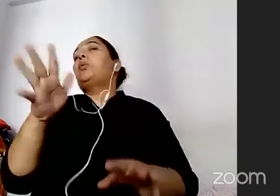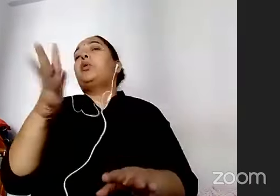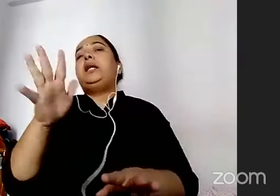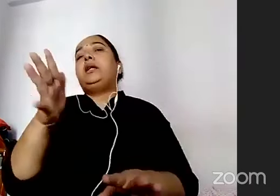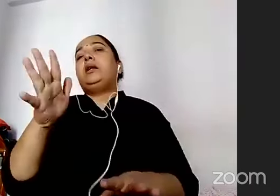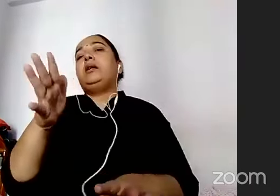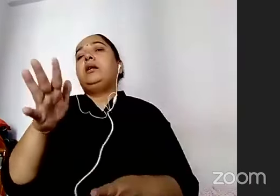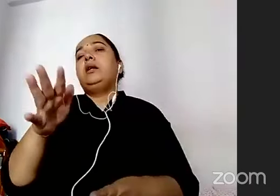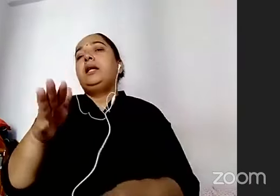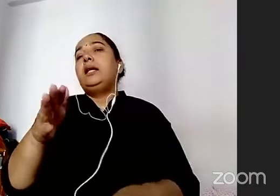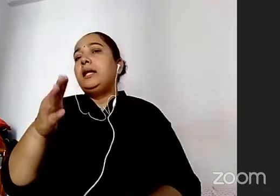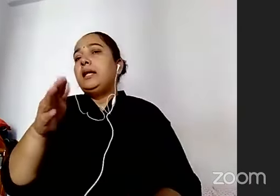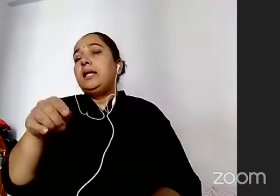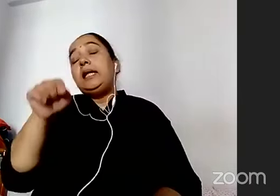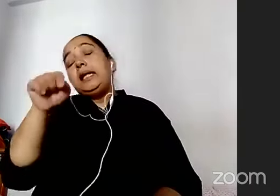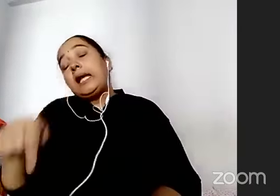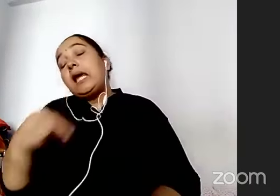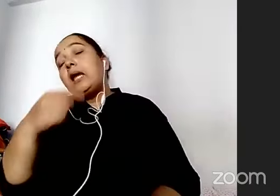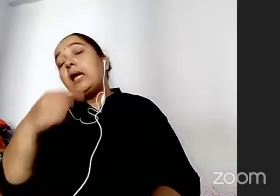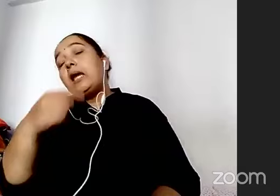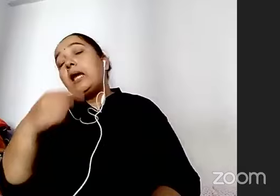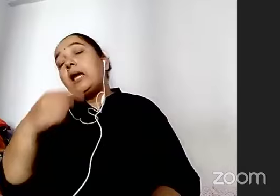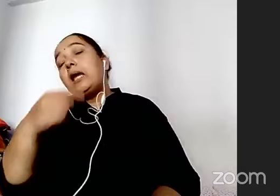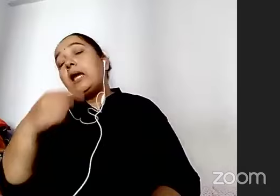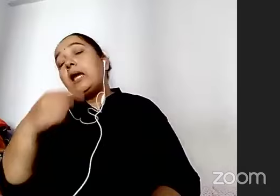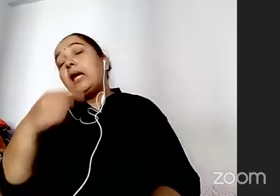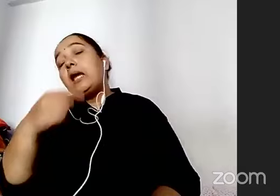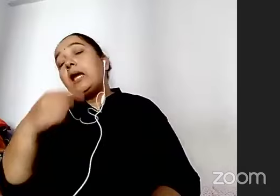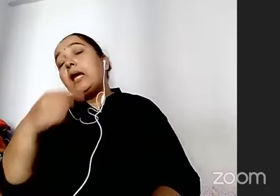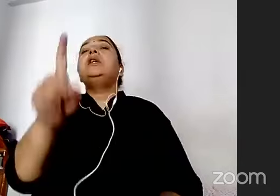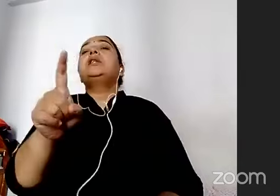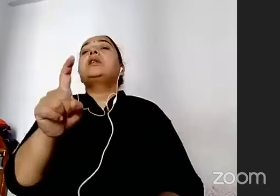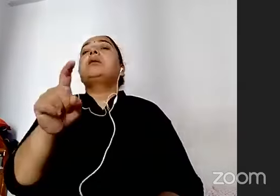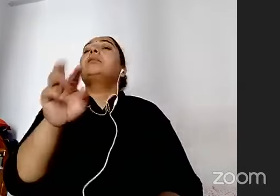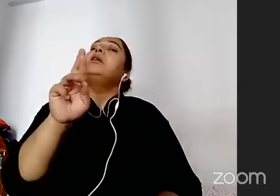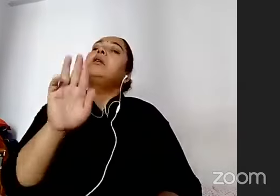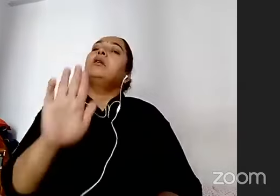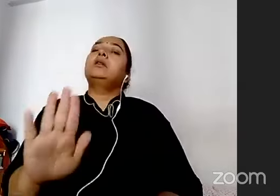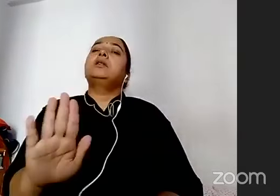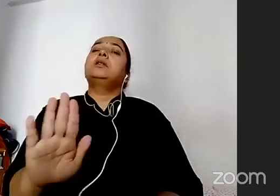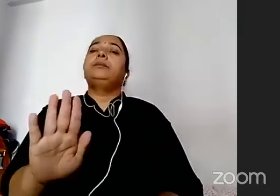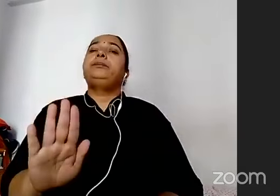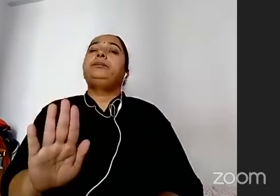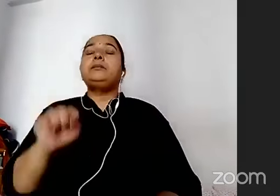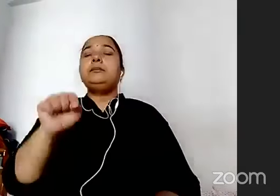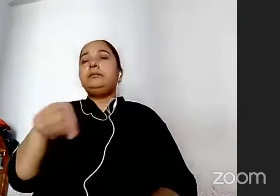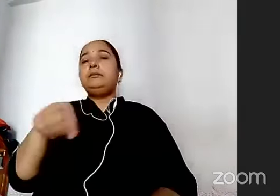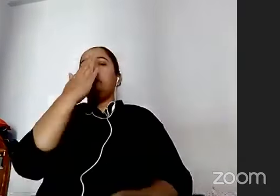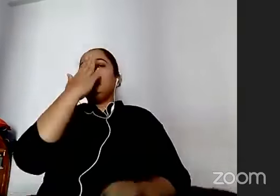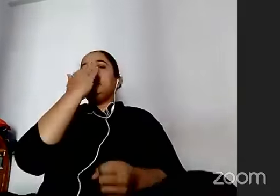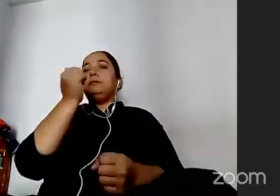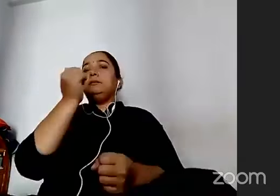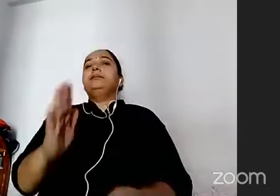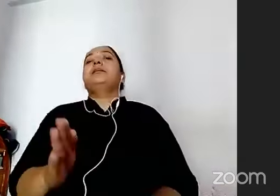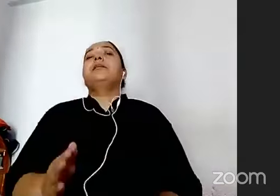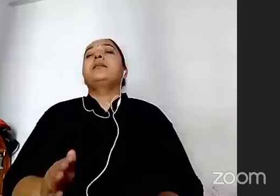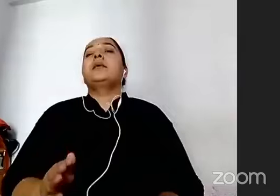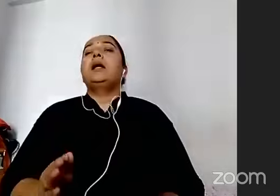भन्ने अर्को प्रश्न पनि रहन्छ यस कारणले गर्दाखेरि मैले कहाँनिर चाहिँ यो कुरालाई जोड्न चाहेँ भनेर